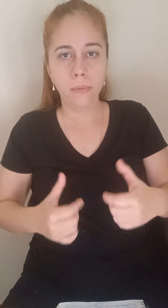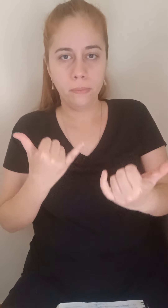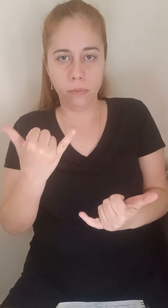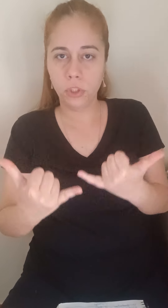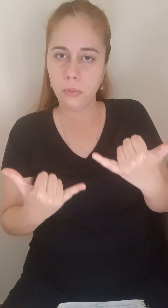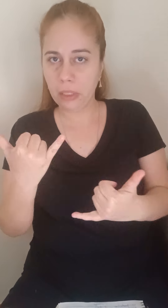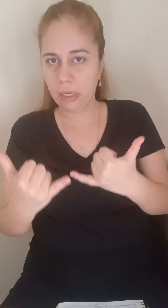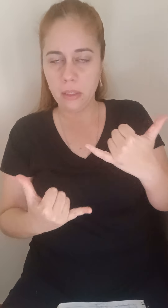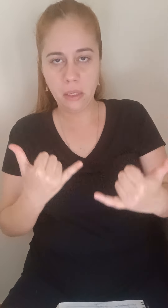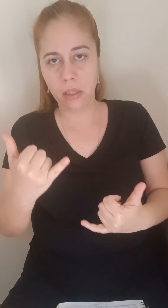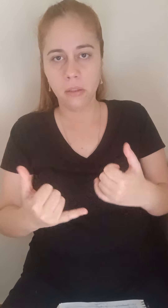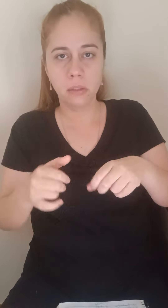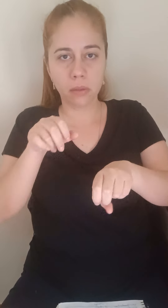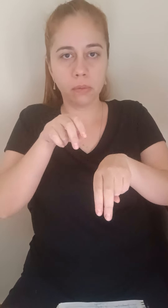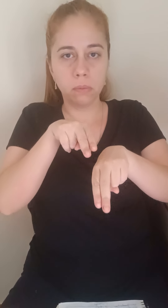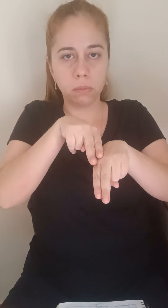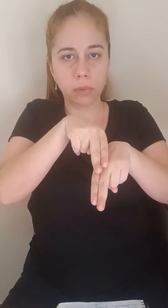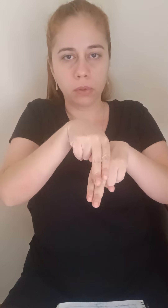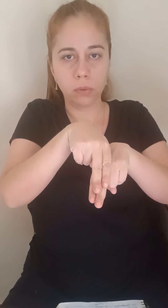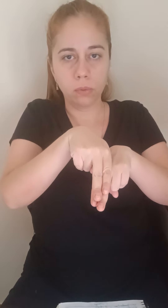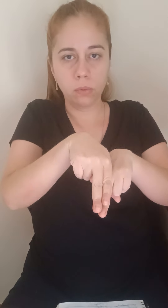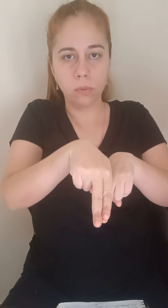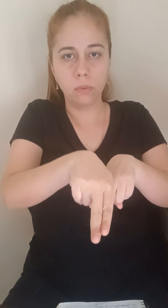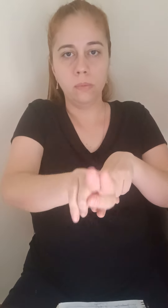local de brincadeiras.